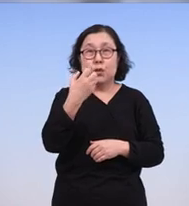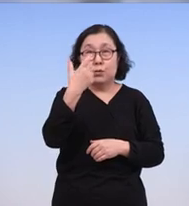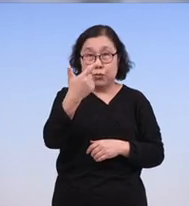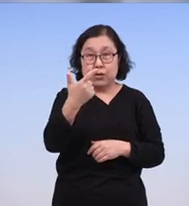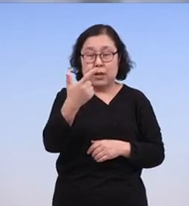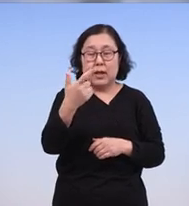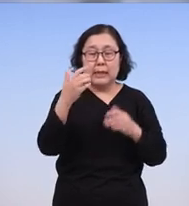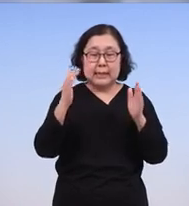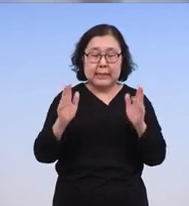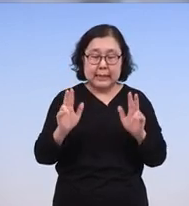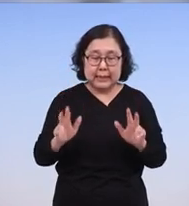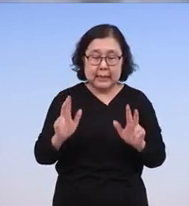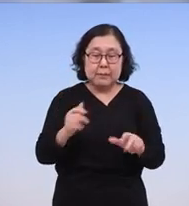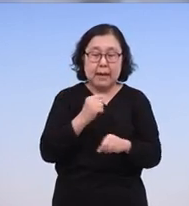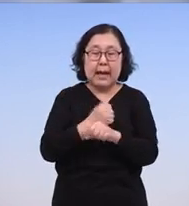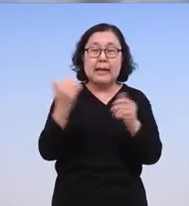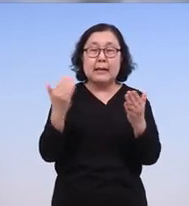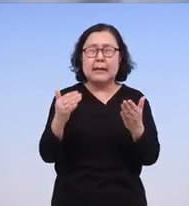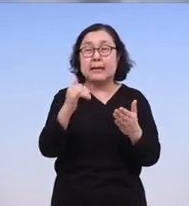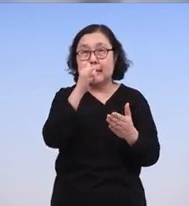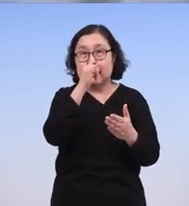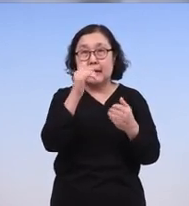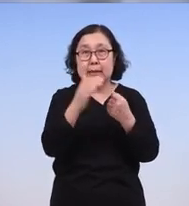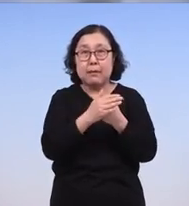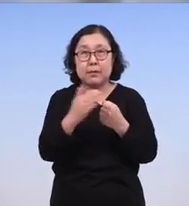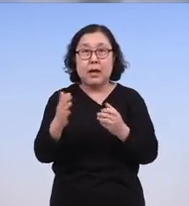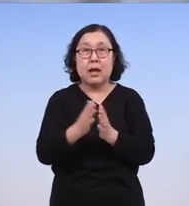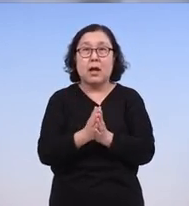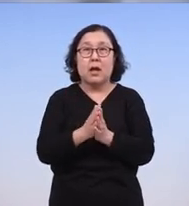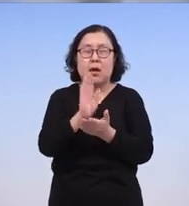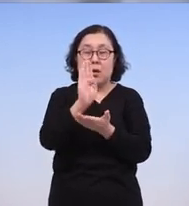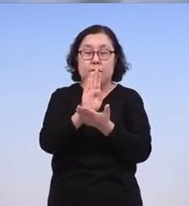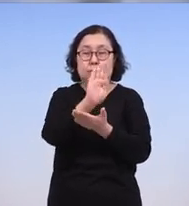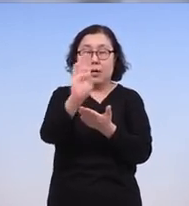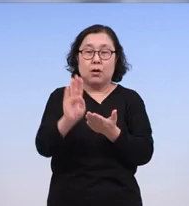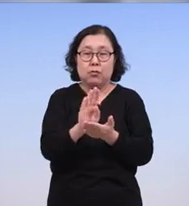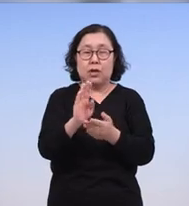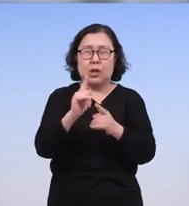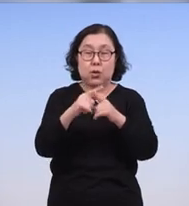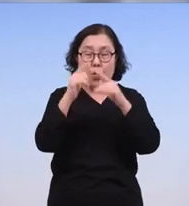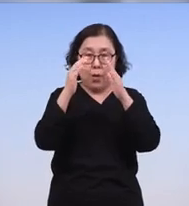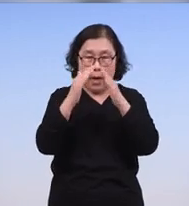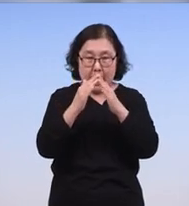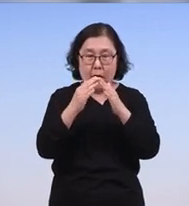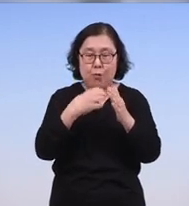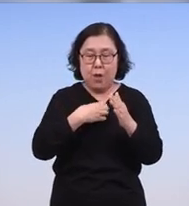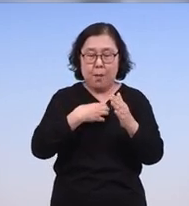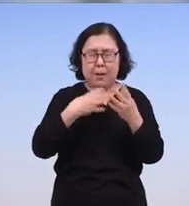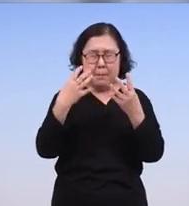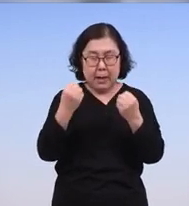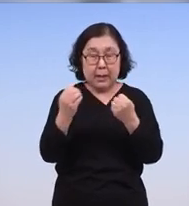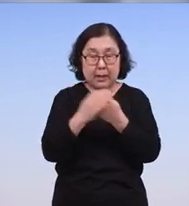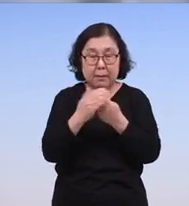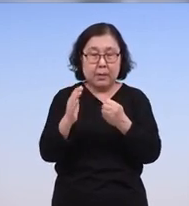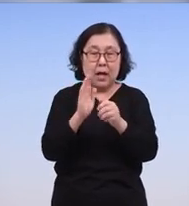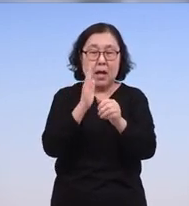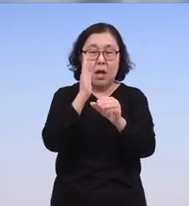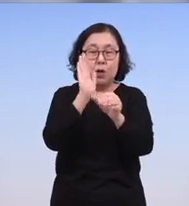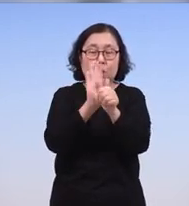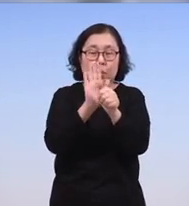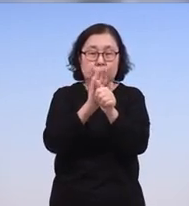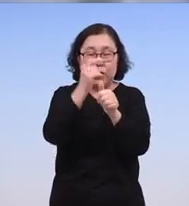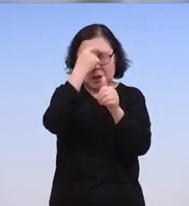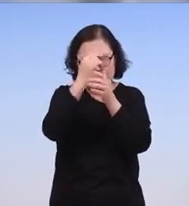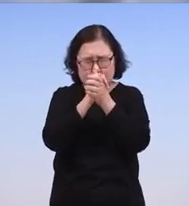어머니도 아직도 할 일이 있어서 분당 우리 교회에 뭐 위태위태한 일이 많은가 보죠. 뭐 영적으로 하나님 보시기에 중보